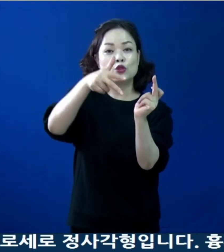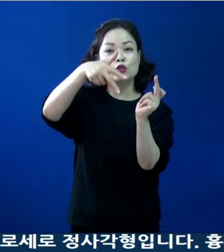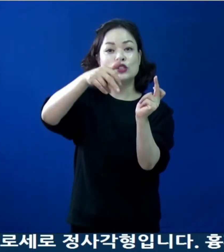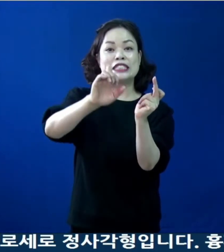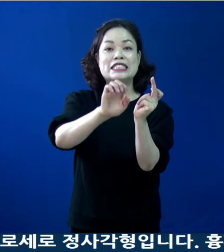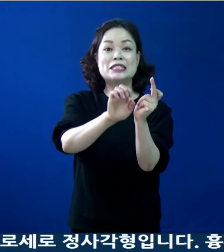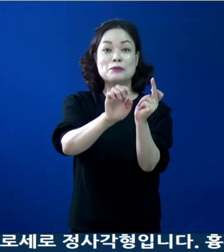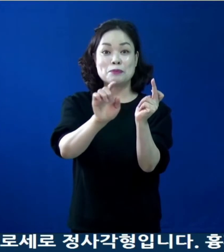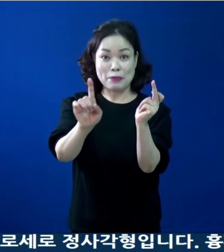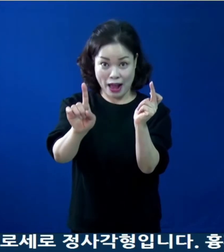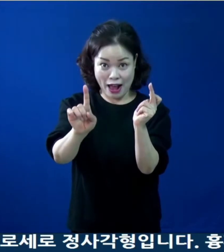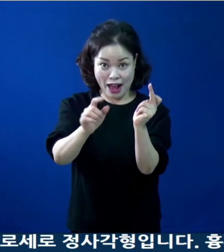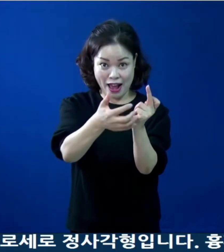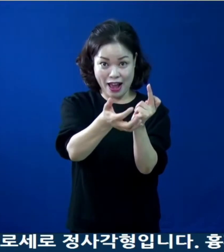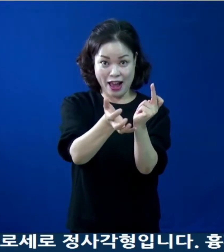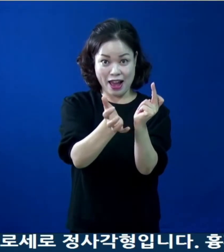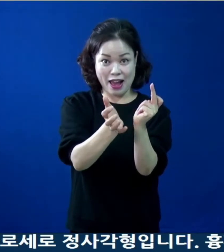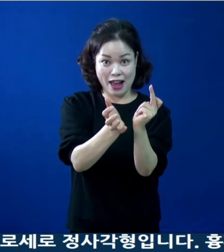12지파를 상징하는 겁니다.